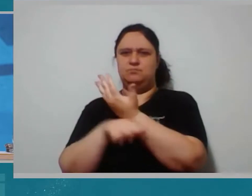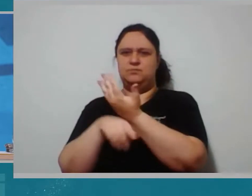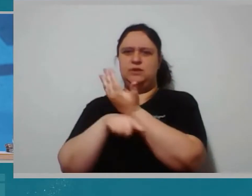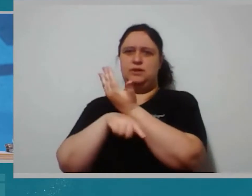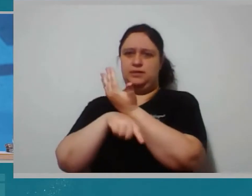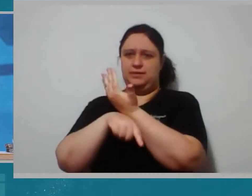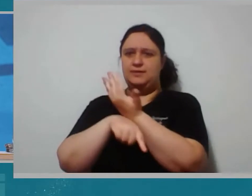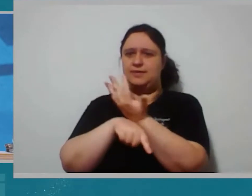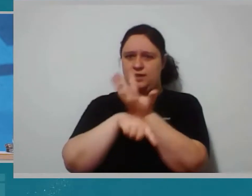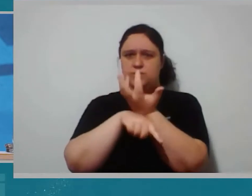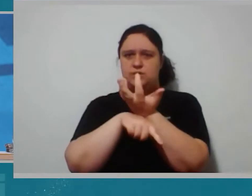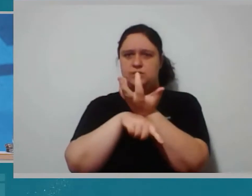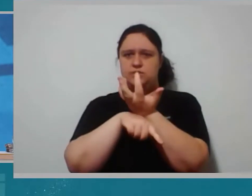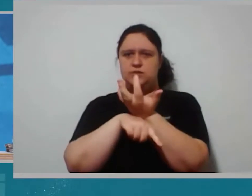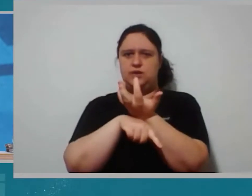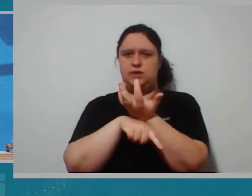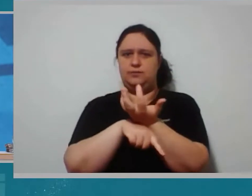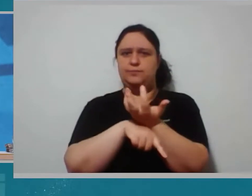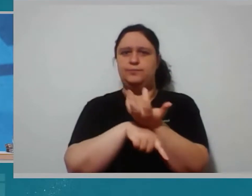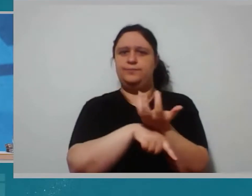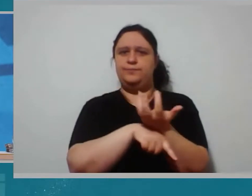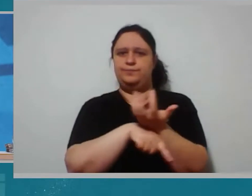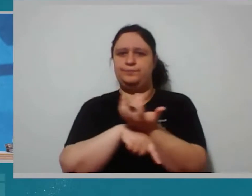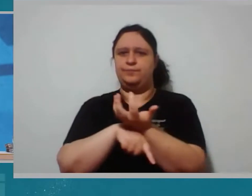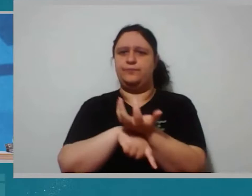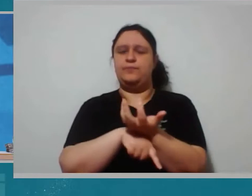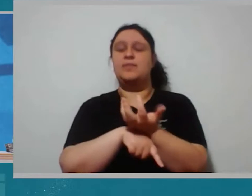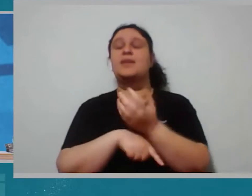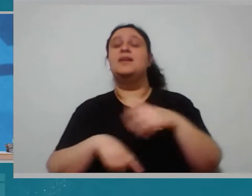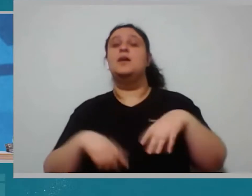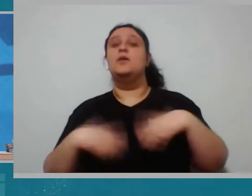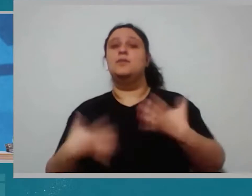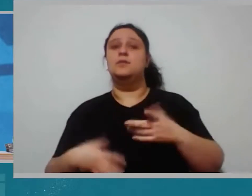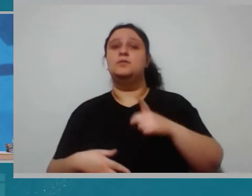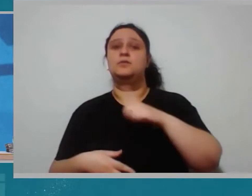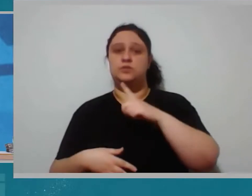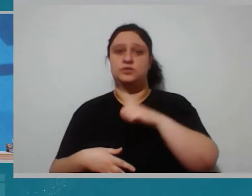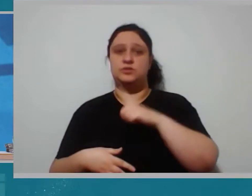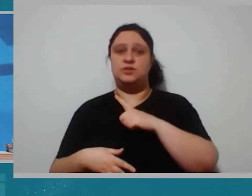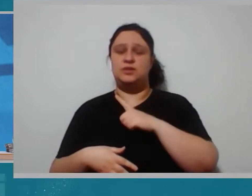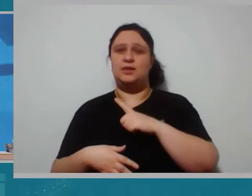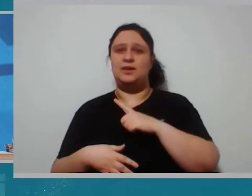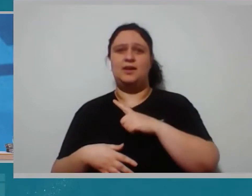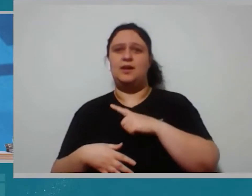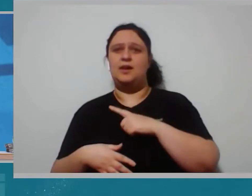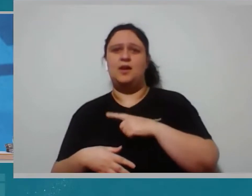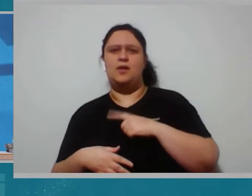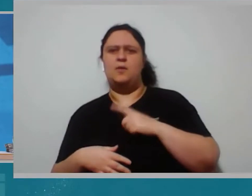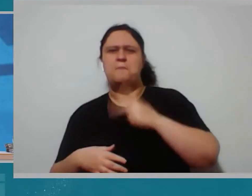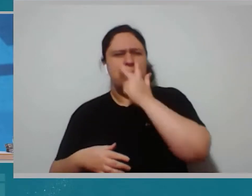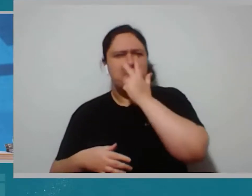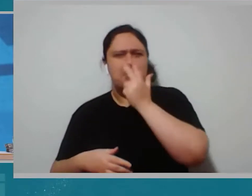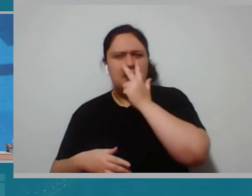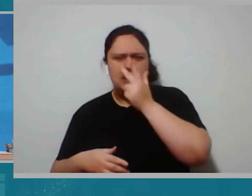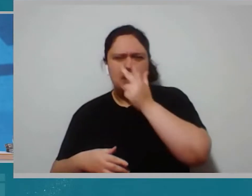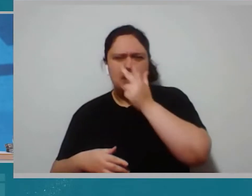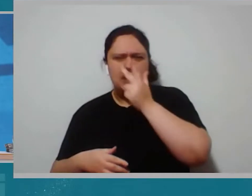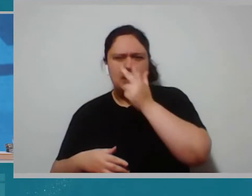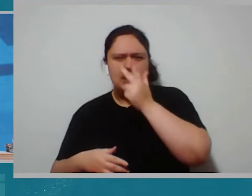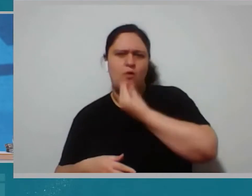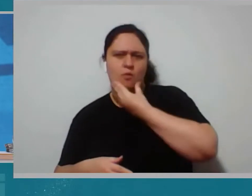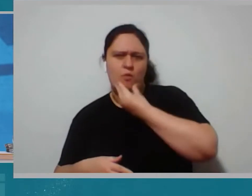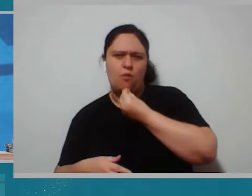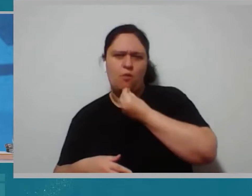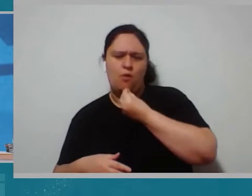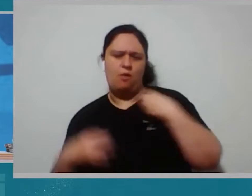um semelhante a filho de homem, com vestes talares e cingido à altura do peito